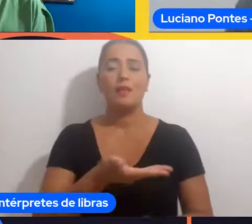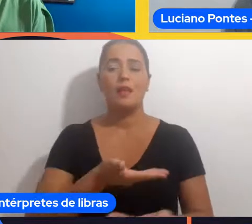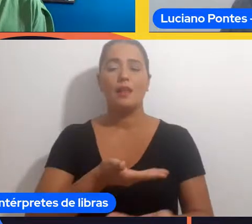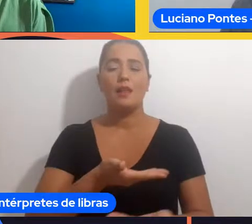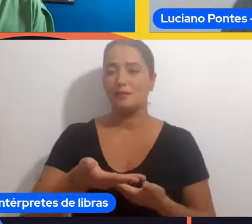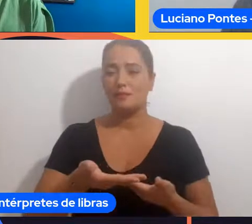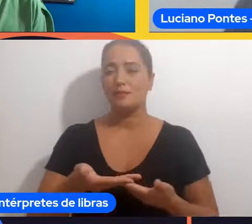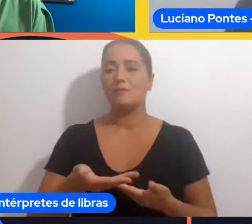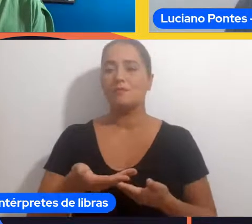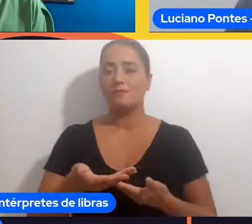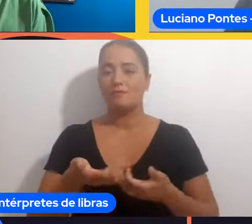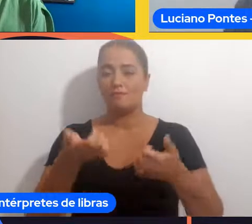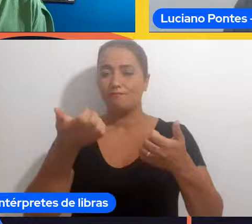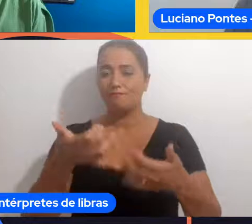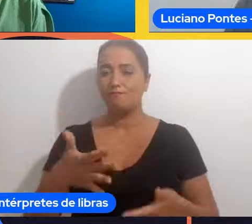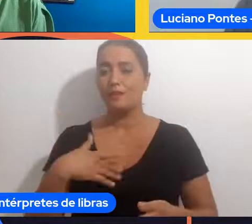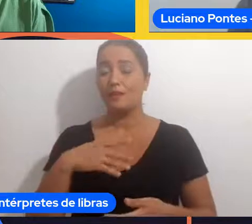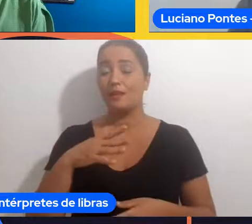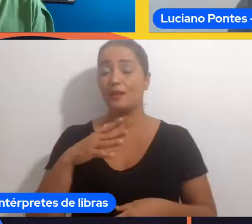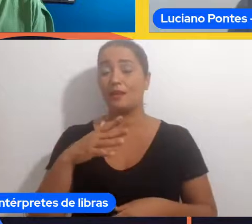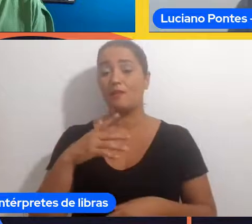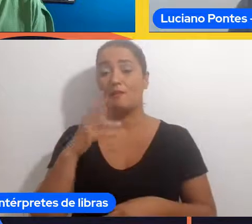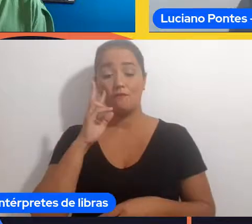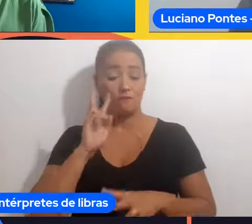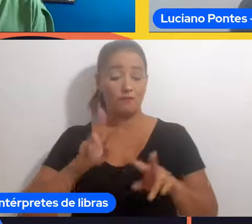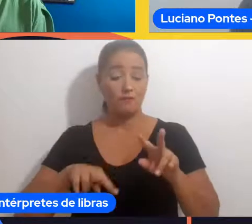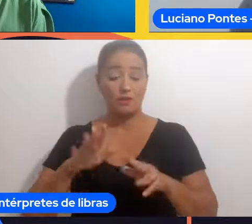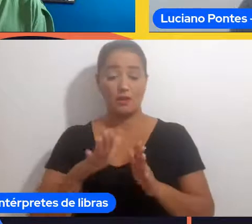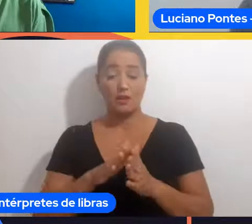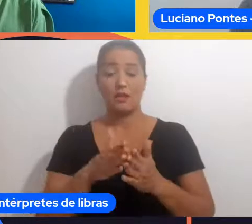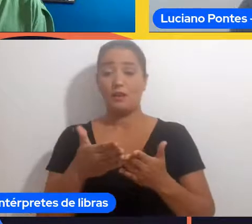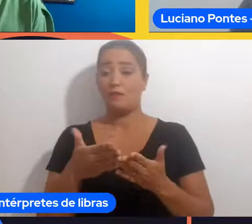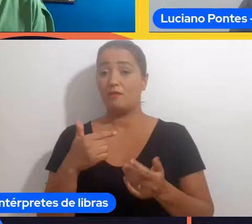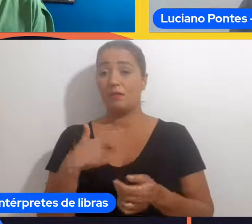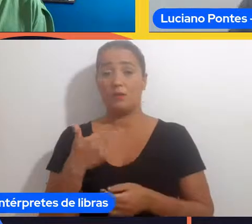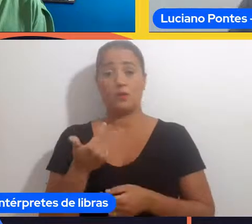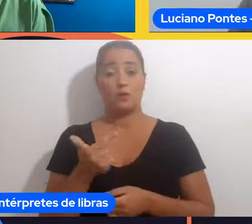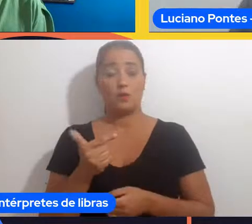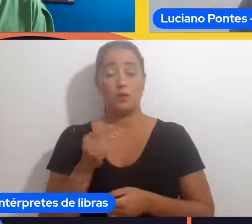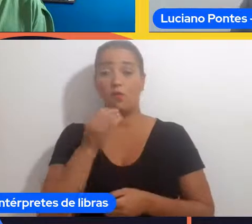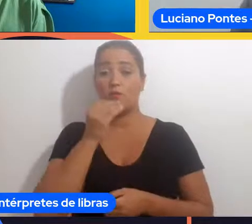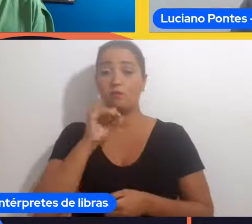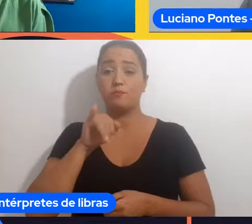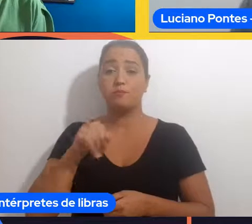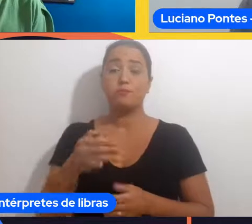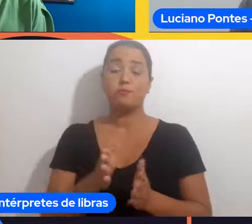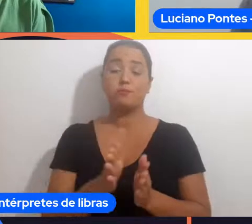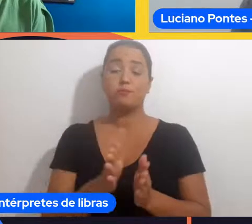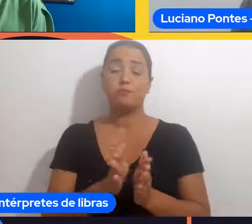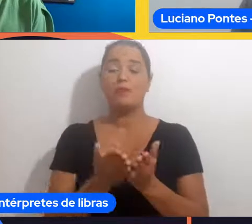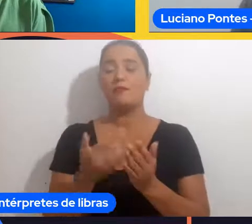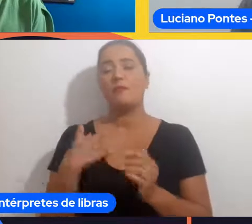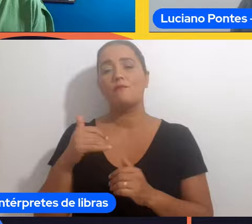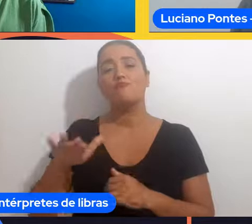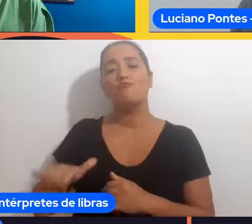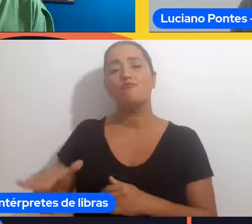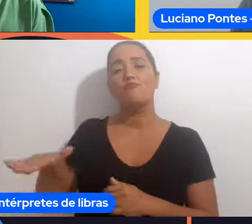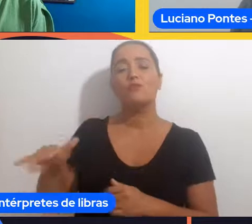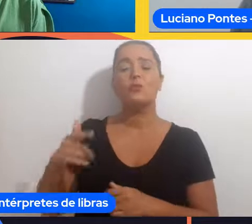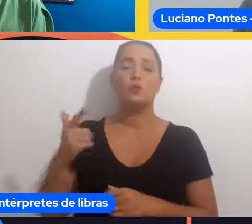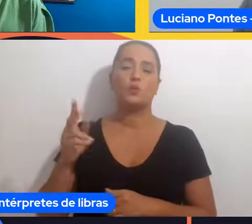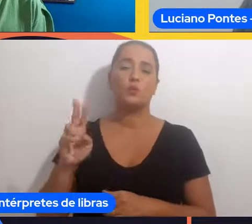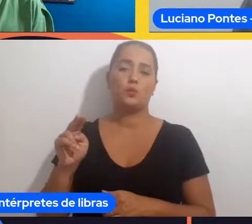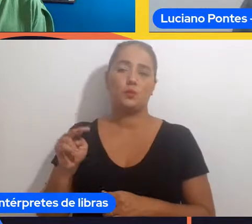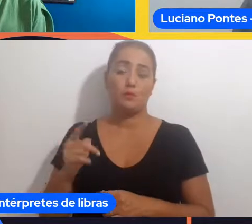quanto é fundamental a presença do livro. Eu não tive a oportunidade de ter livro na minha infância, por exemplo, mas eu tive muitos